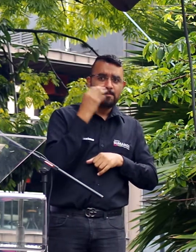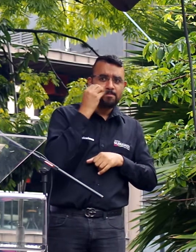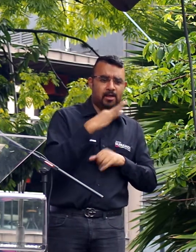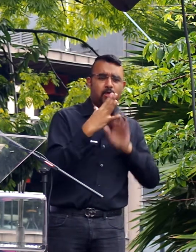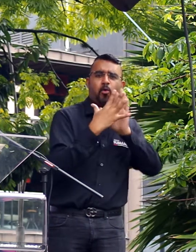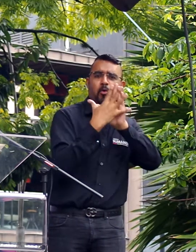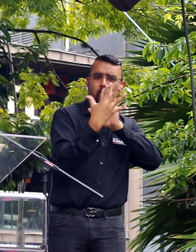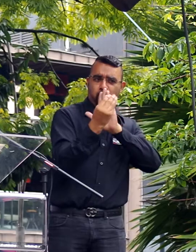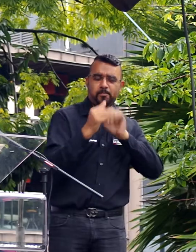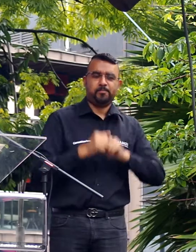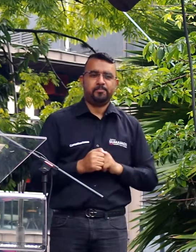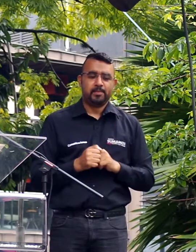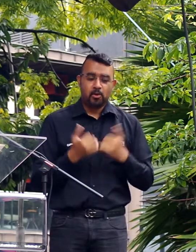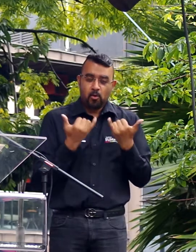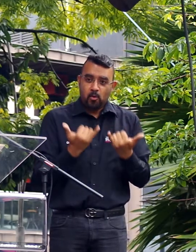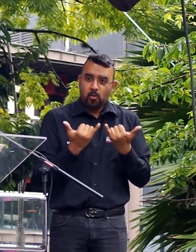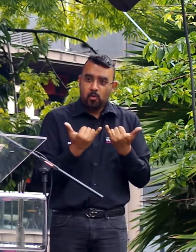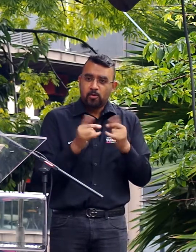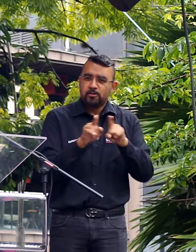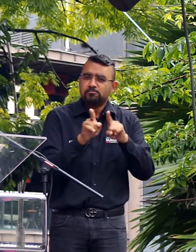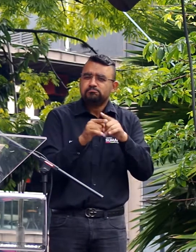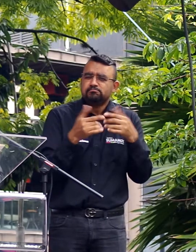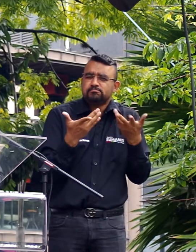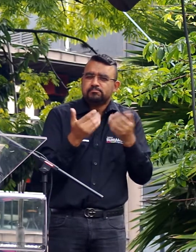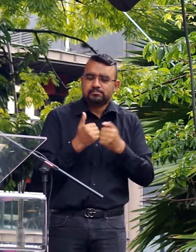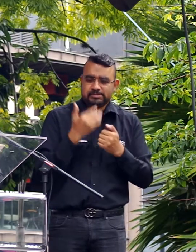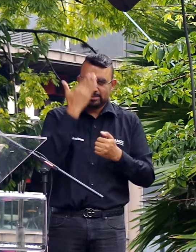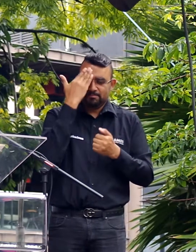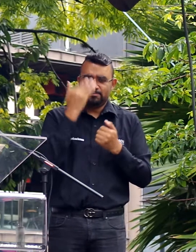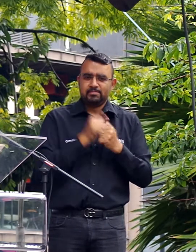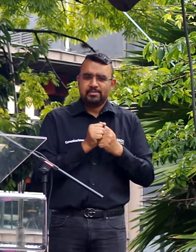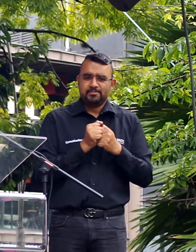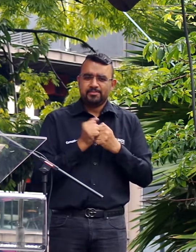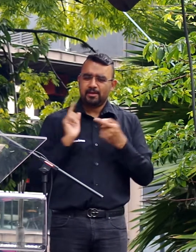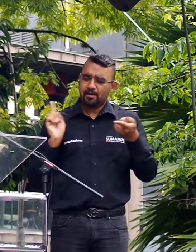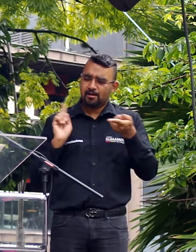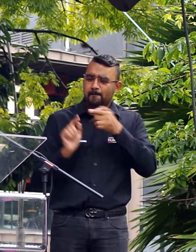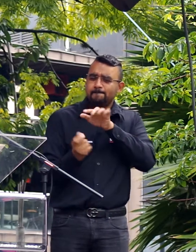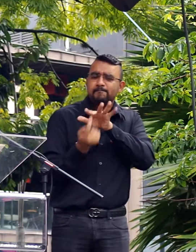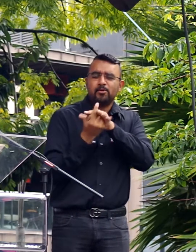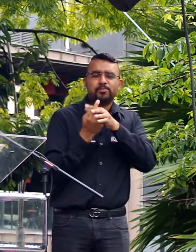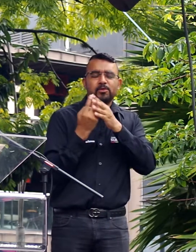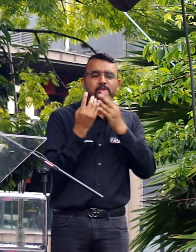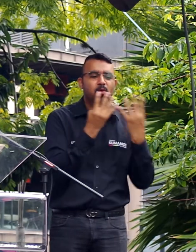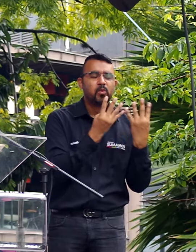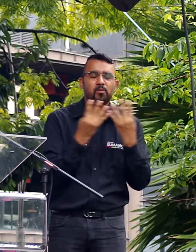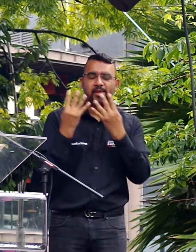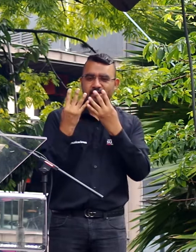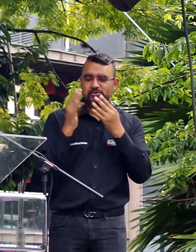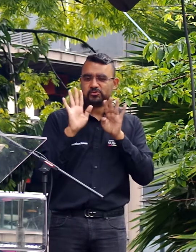número 247 está enmarcado en una fecha